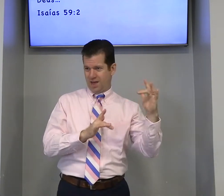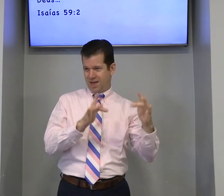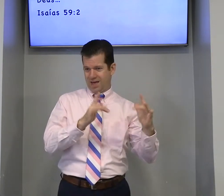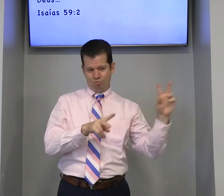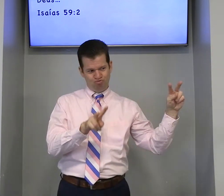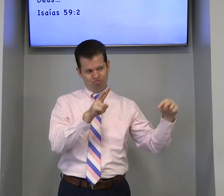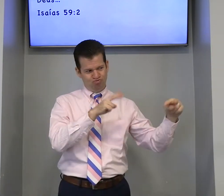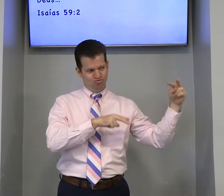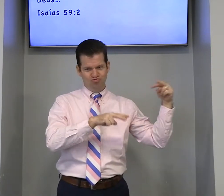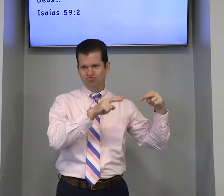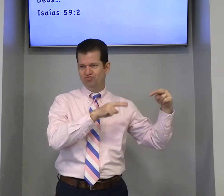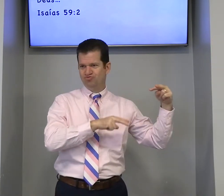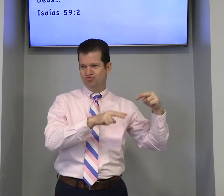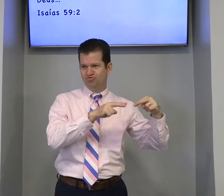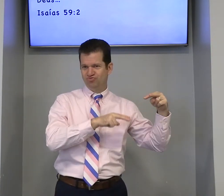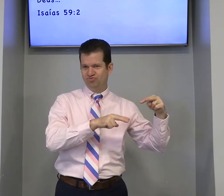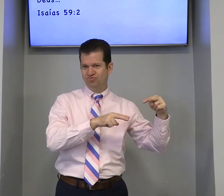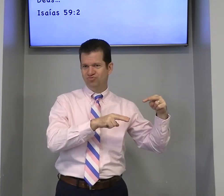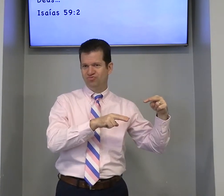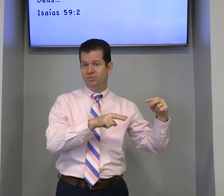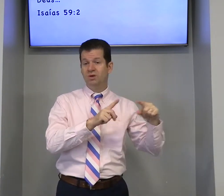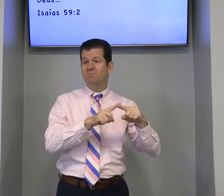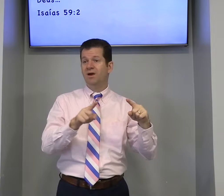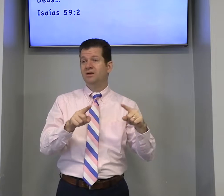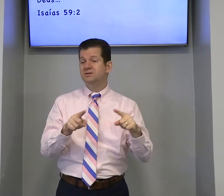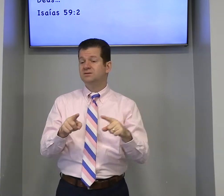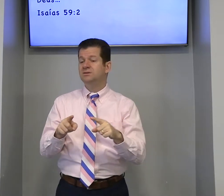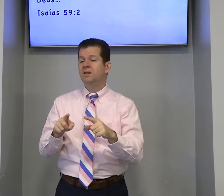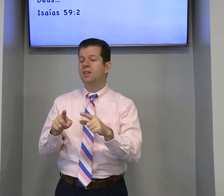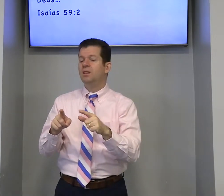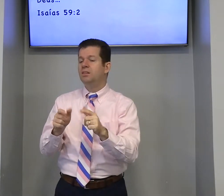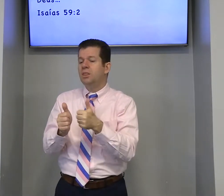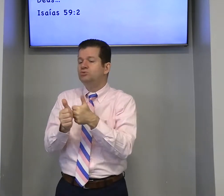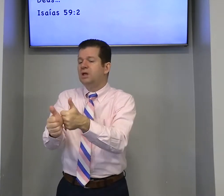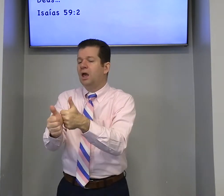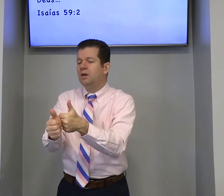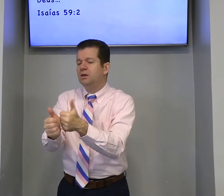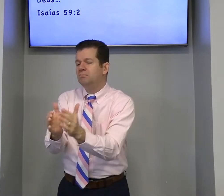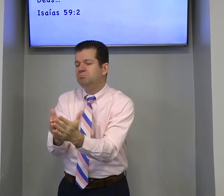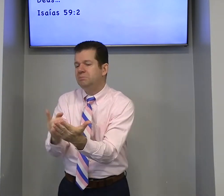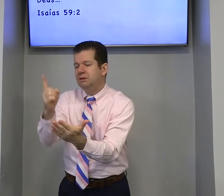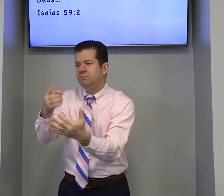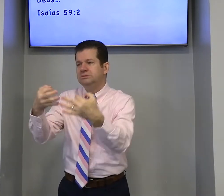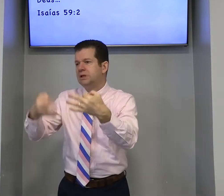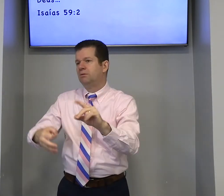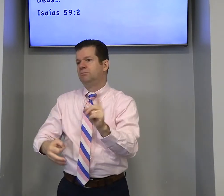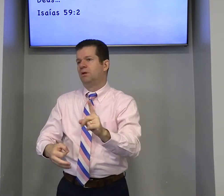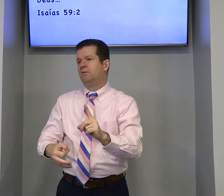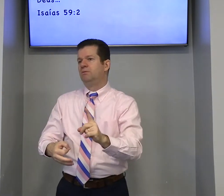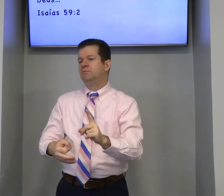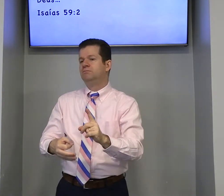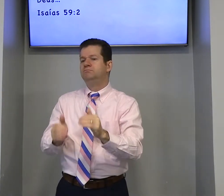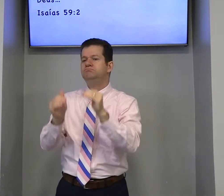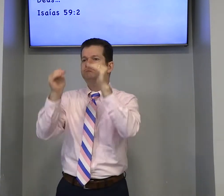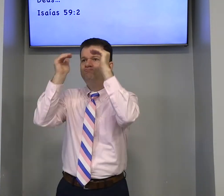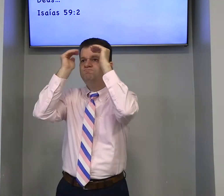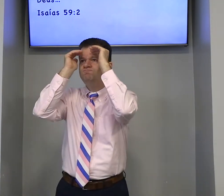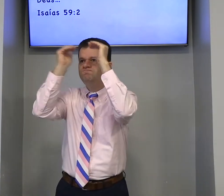começa a namorar, paquerar um com o outro, mas não segue a Bíblia certo,